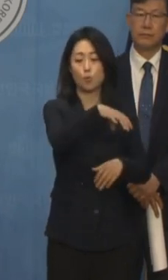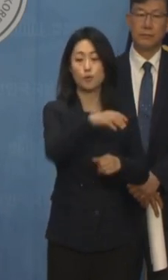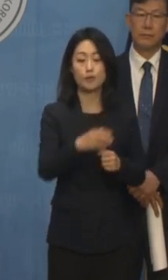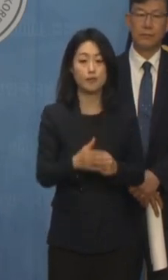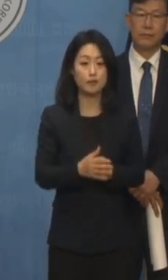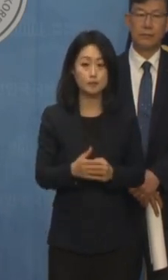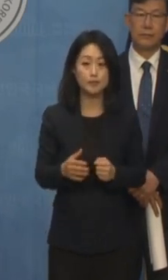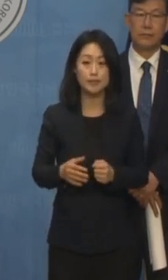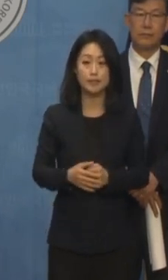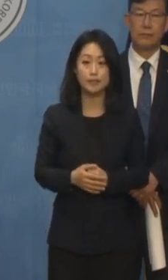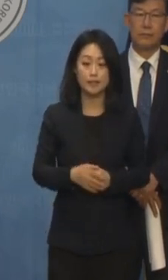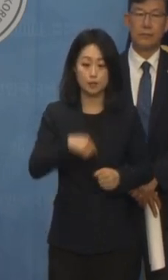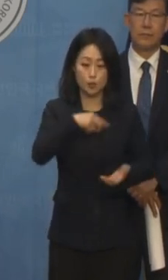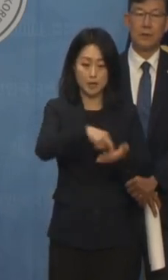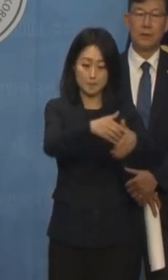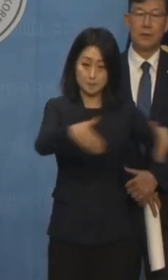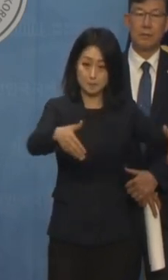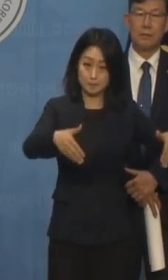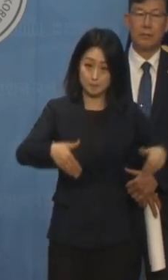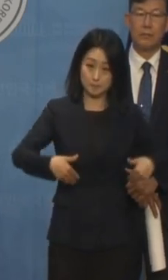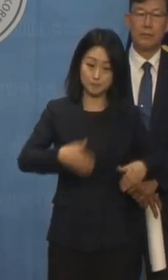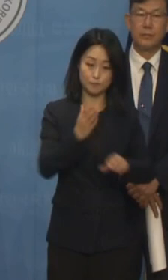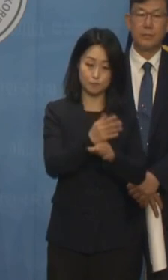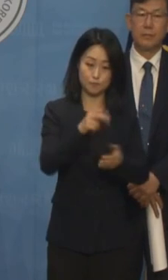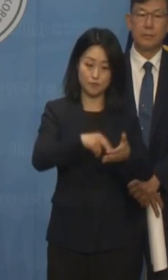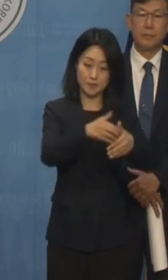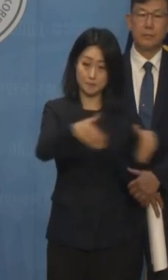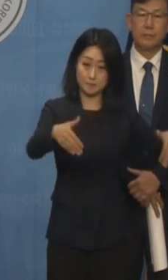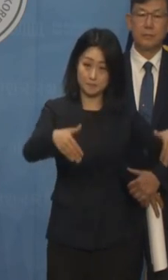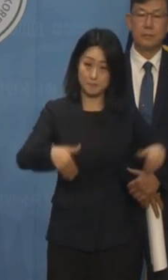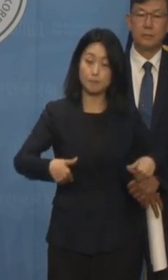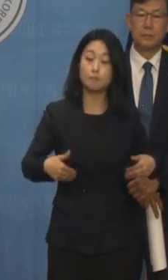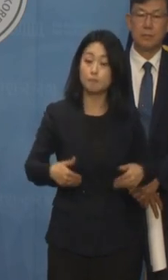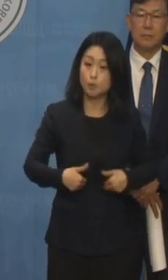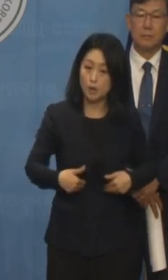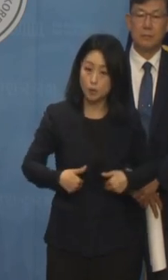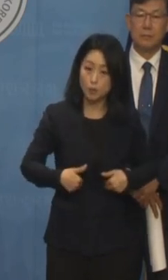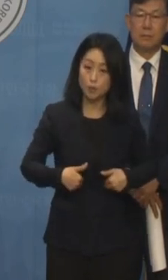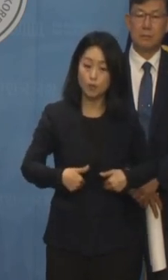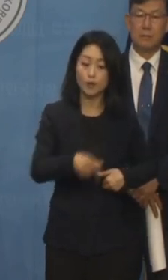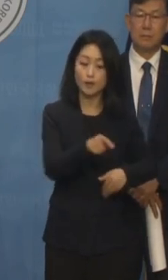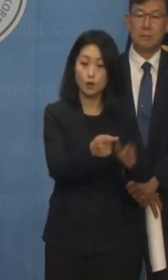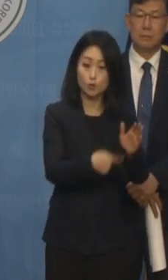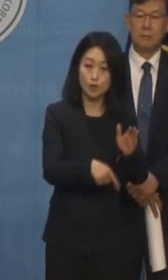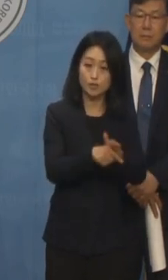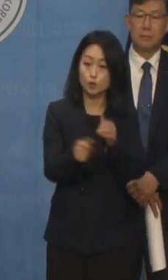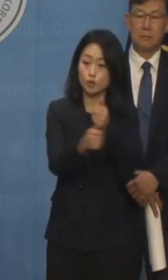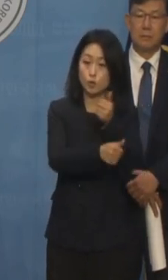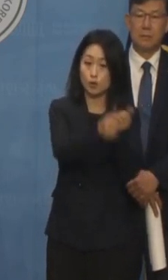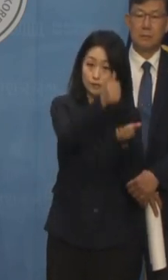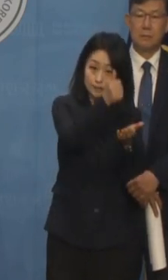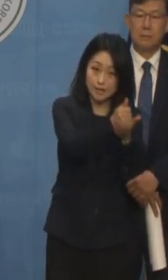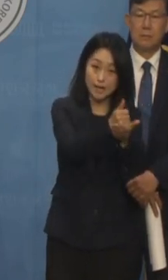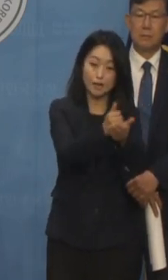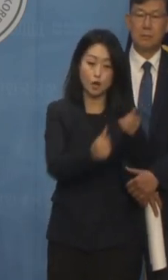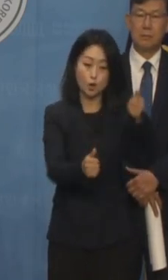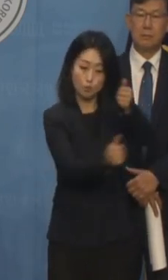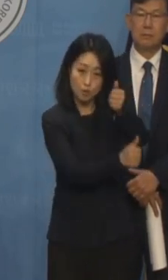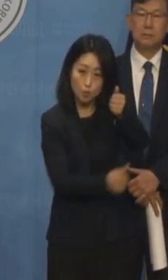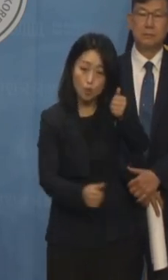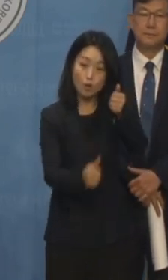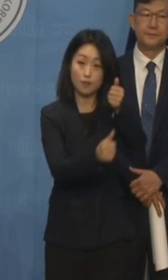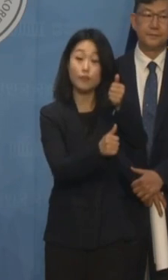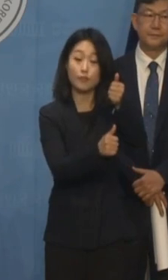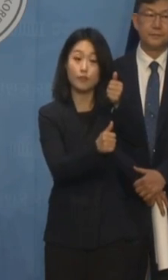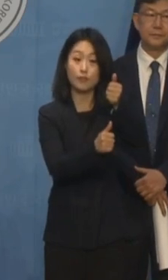부처보다 위원회의 독립성과 중립성이 보장되어야 하고 이를 위해서 위원장과 위원들의 임기와